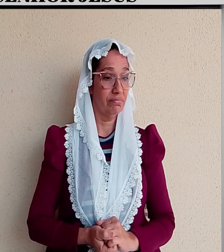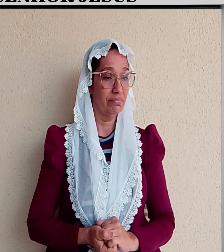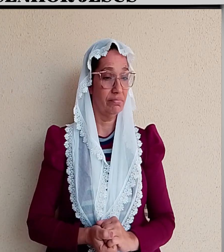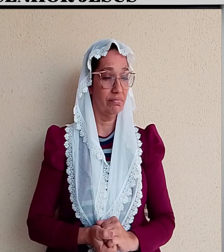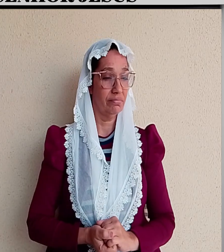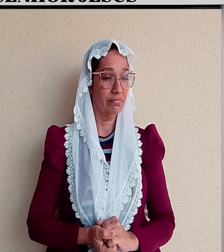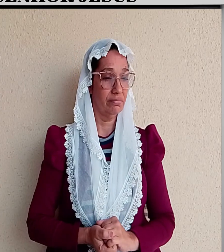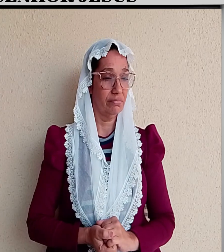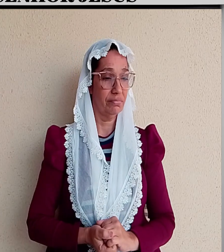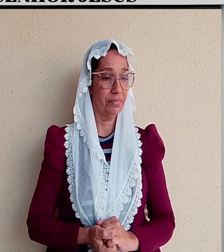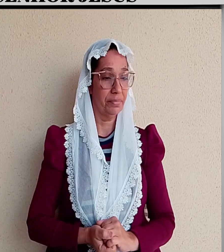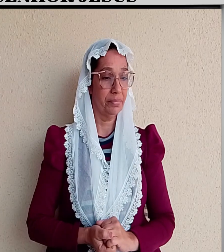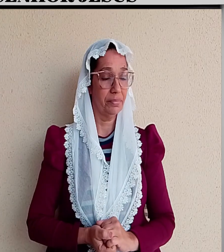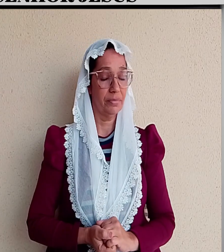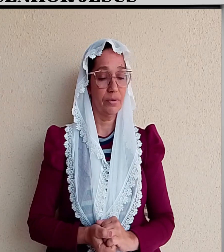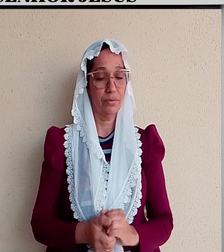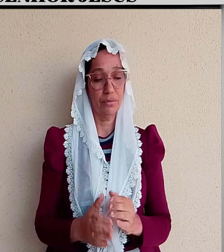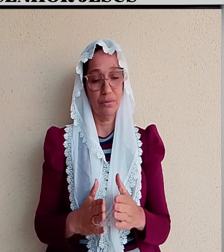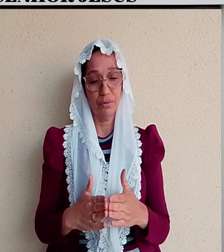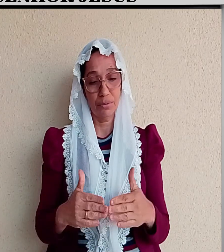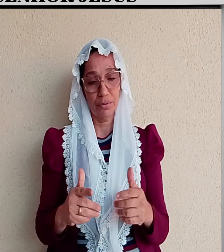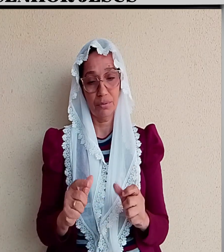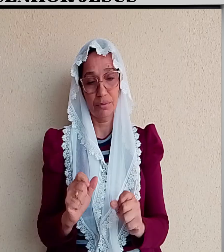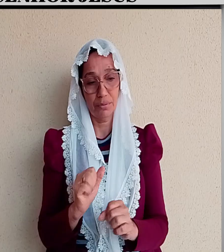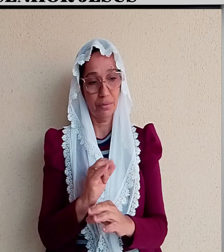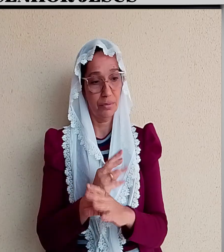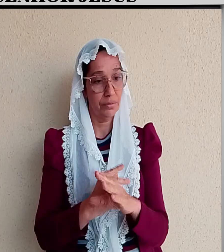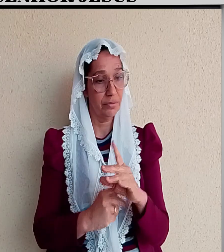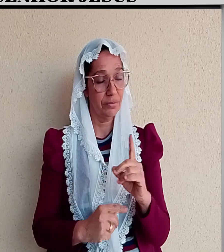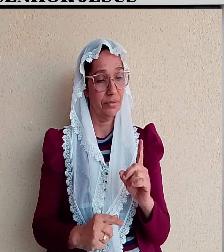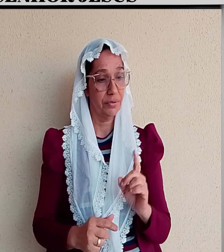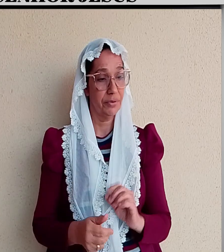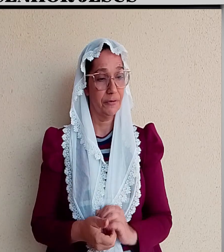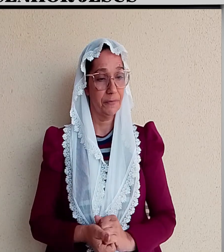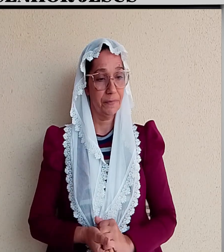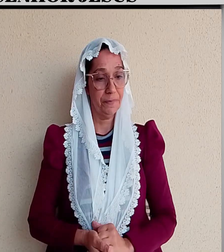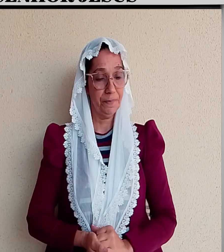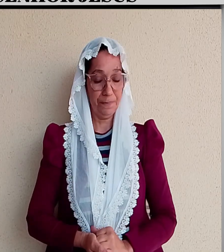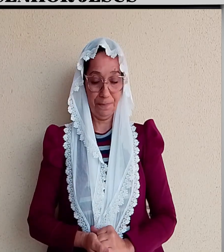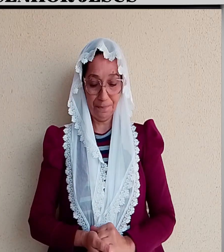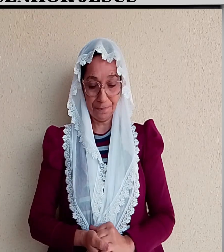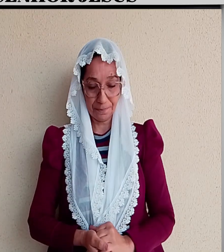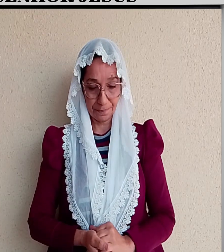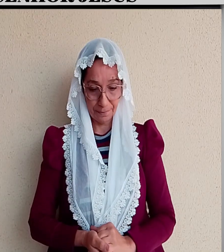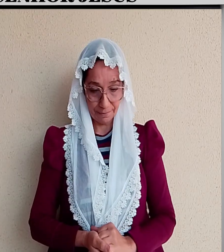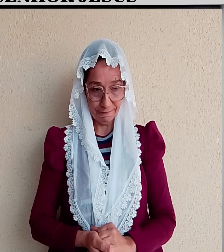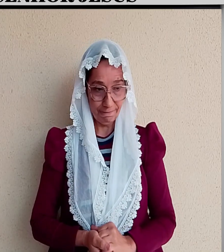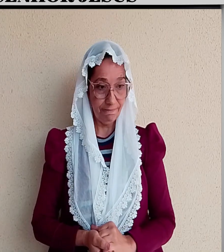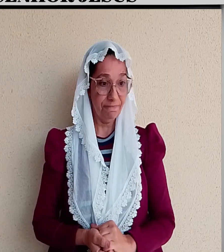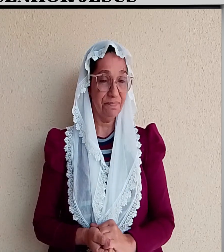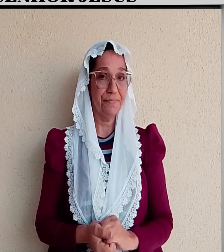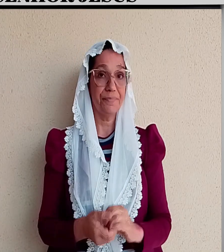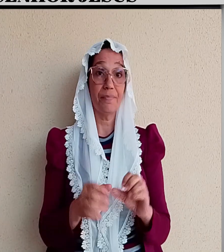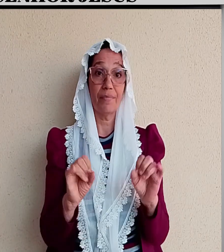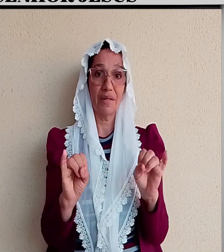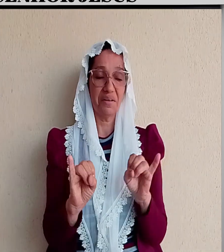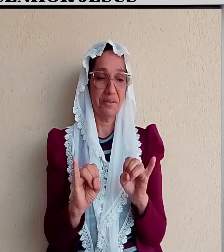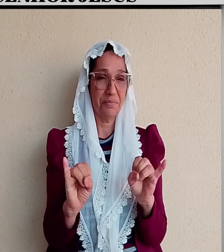foram feitas. Irmãos, e o Senhor teve que escolher, aleluia. Judas Iscariotes foi